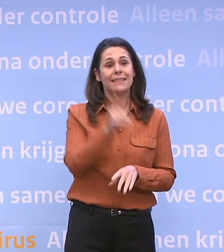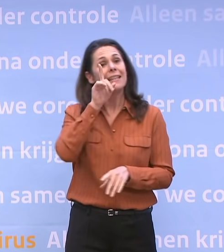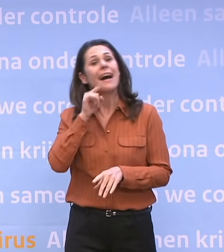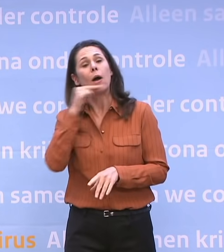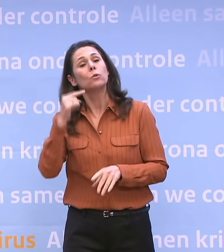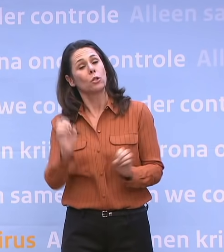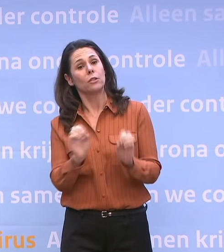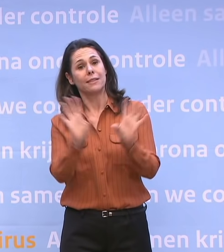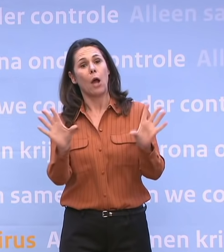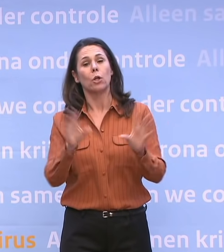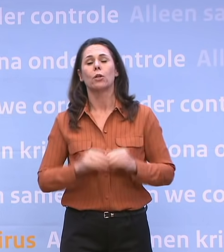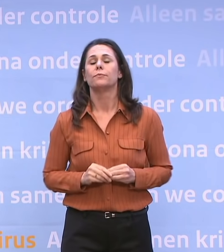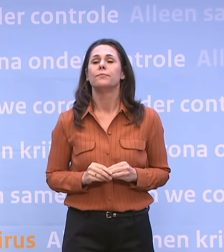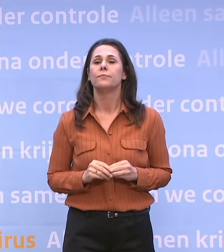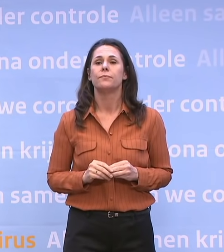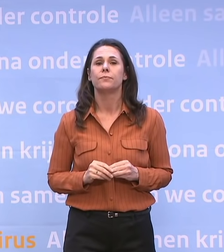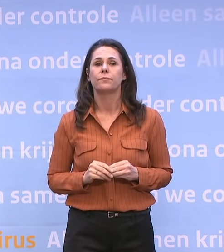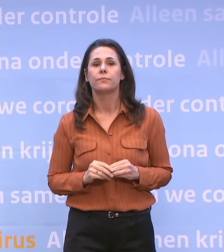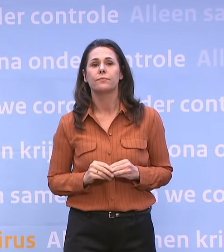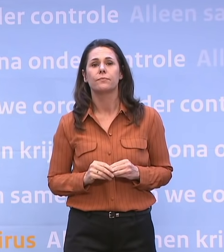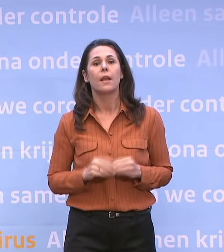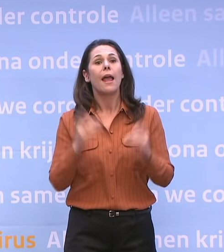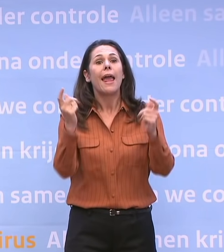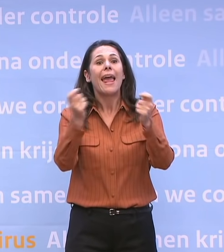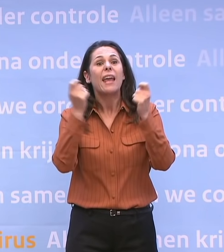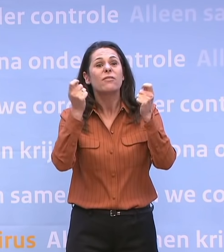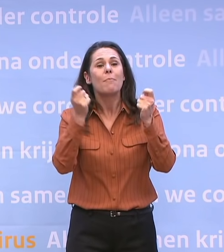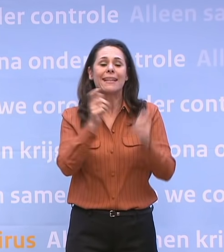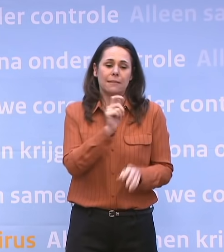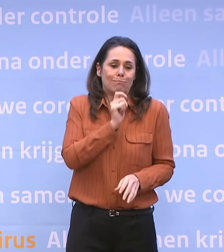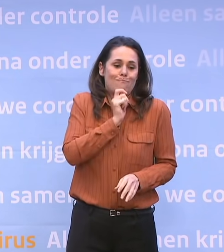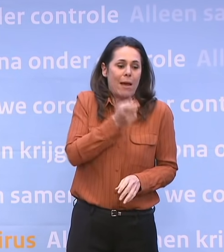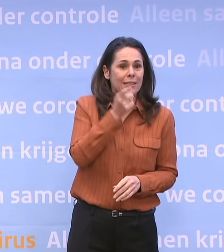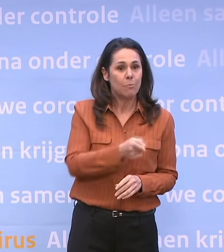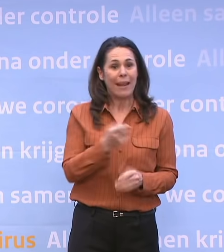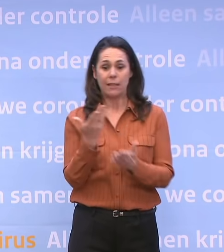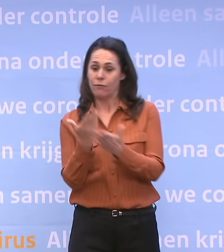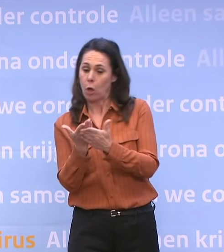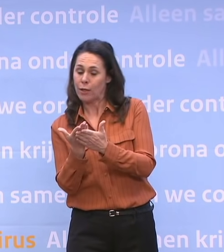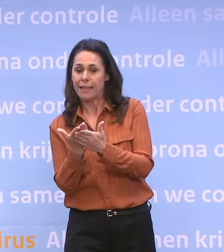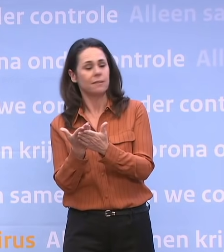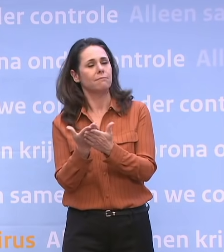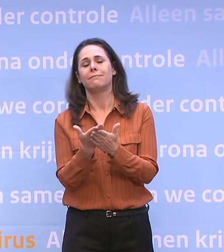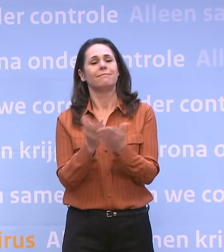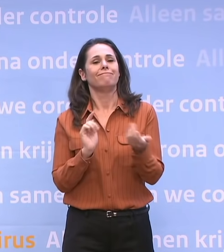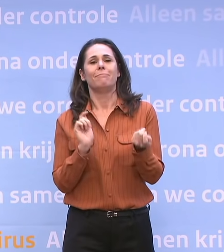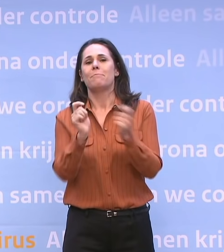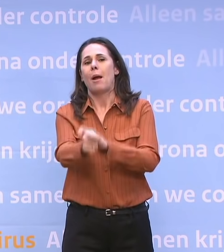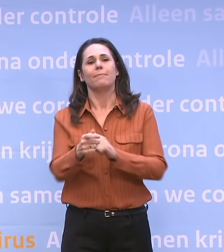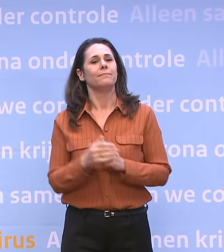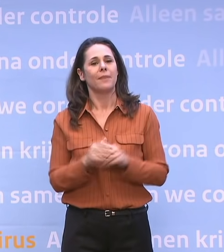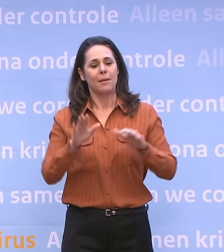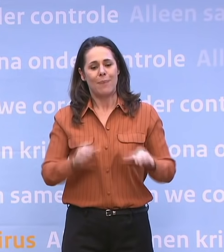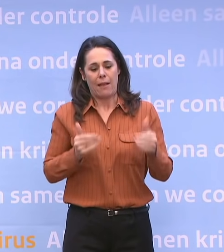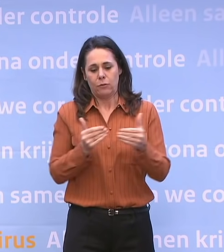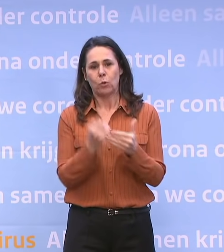ouders. Voor vergunnings- en meldingsplichtige evenementen verandert er vandaag niets. Die zijn en blijven tot